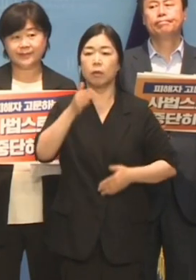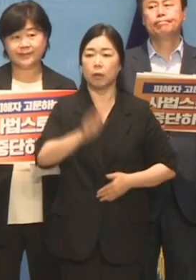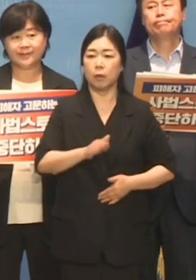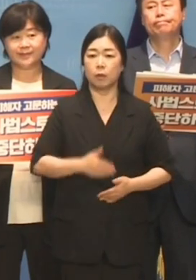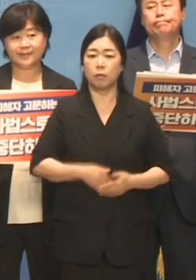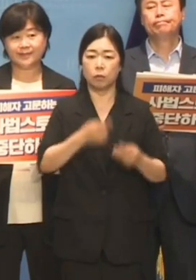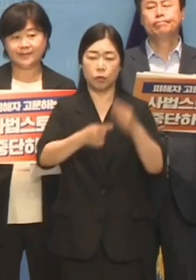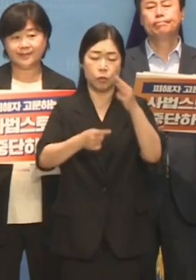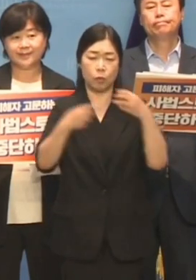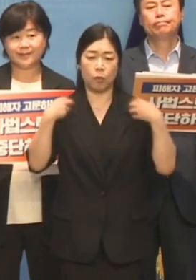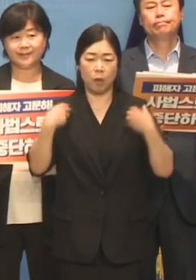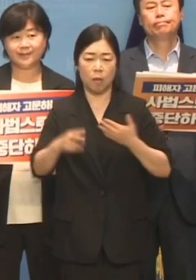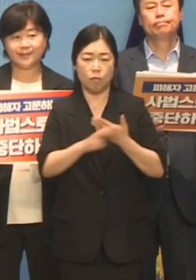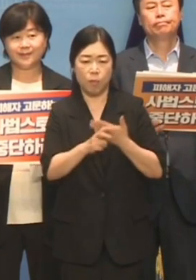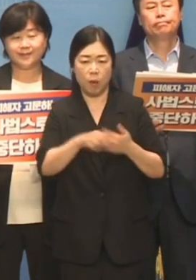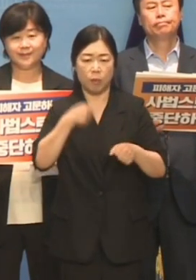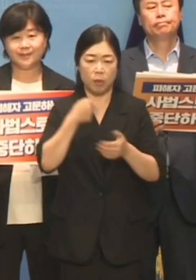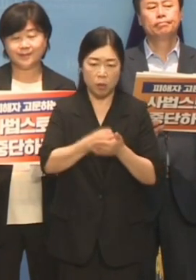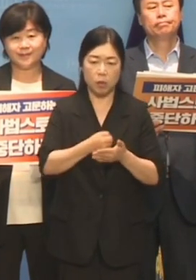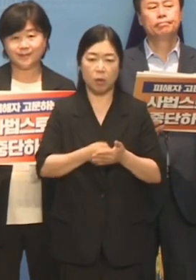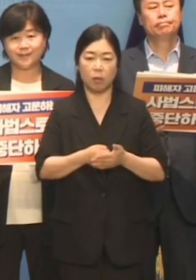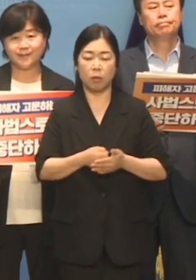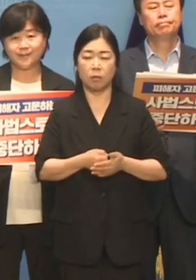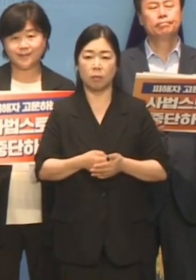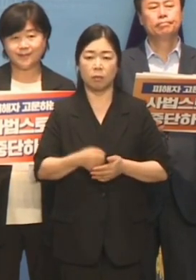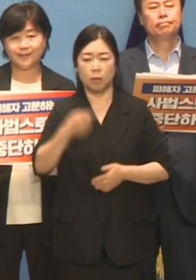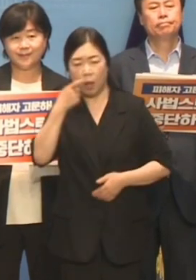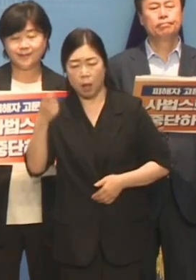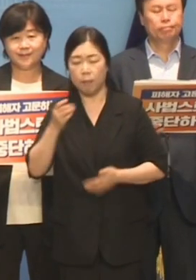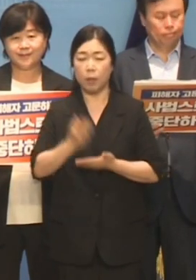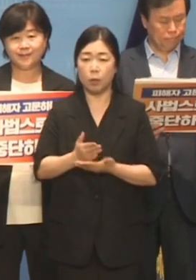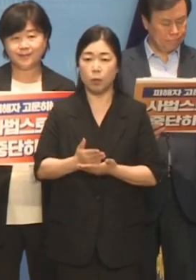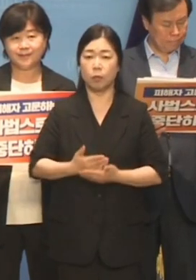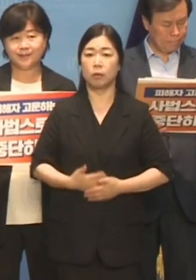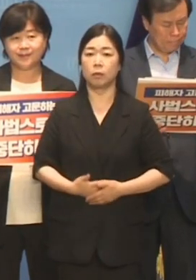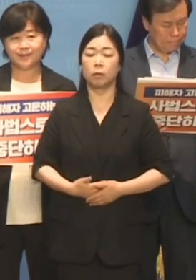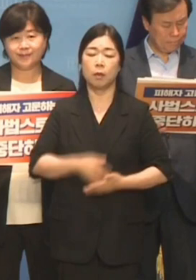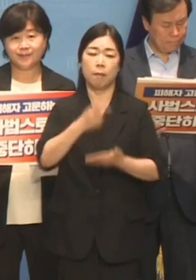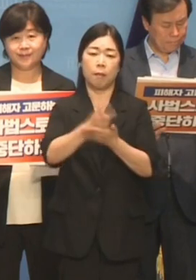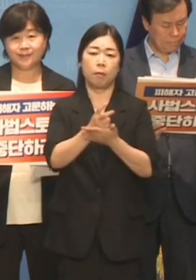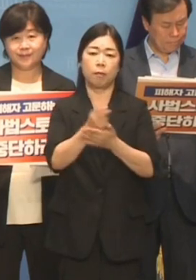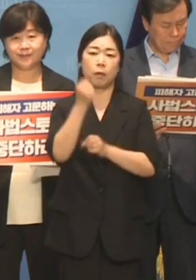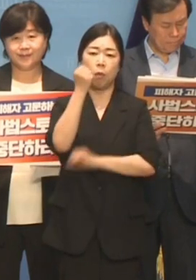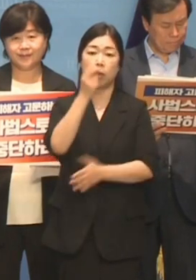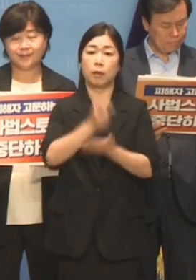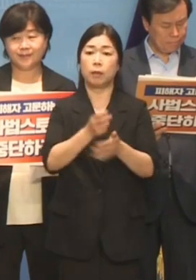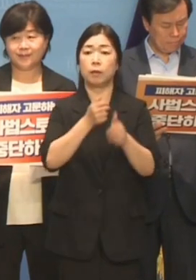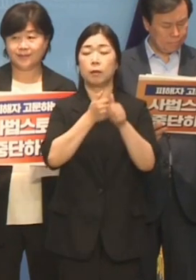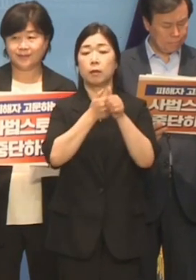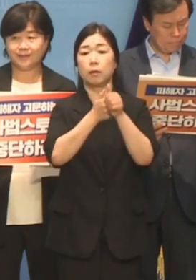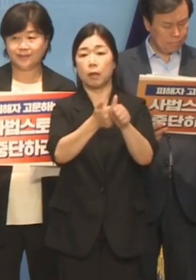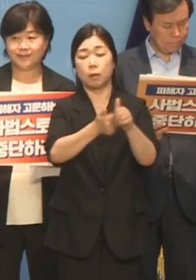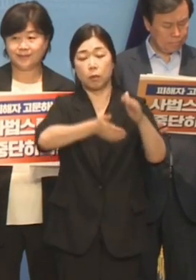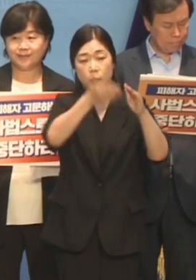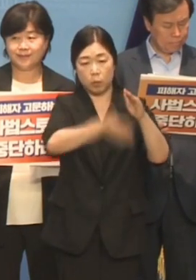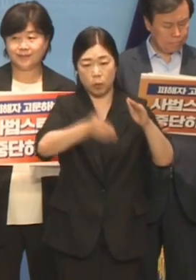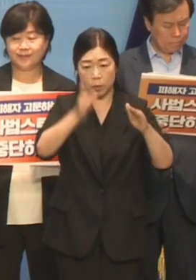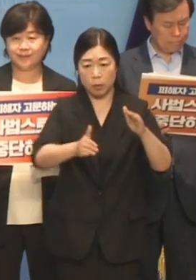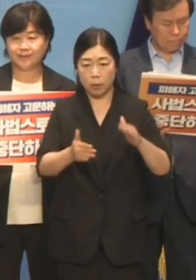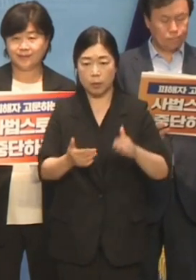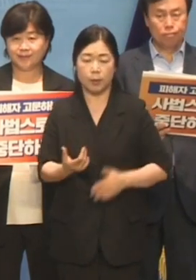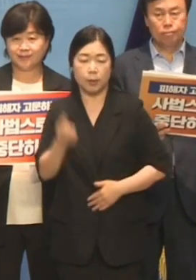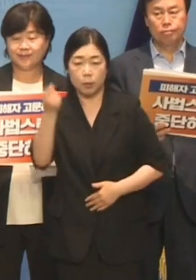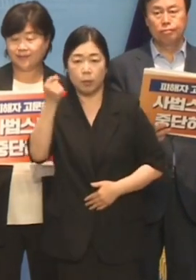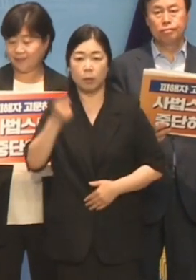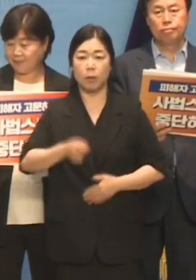윤석열 정부의 불법적인 결정과 압박에 흔들리지 말고 법과 원칙에 따라 공정하고